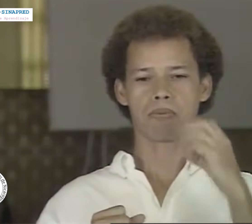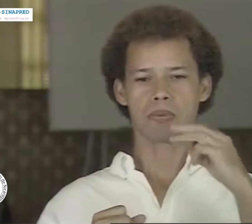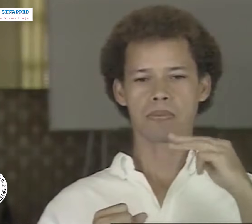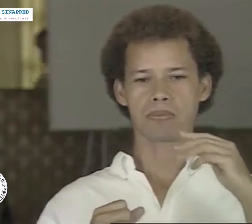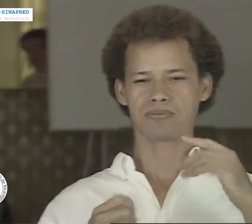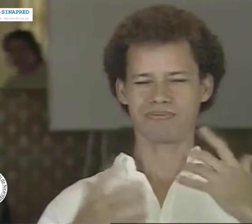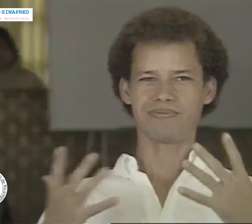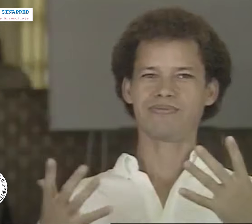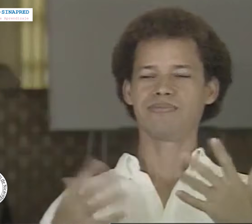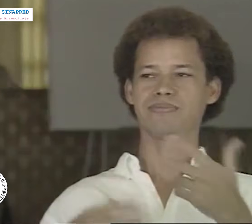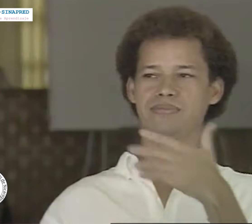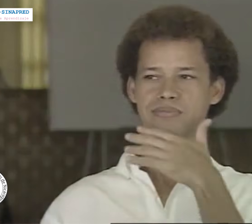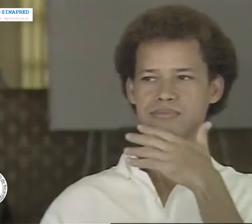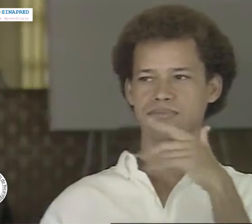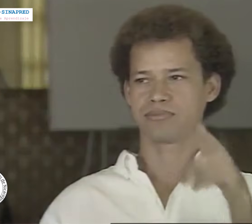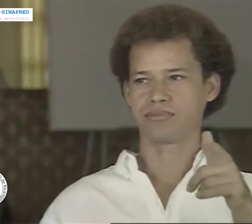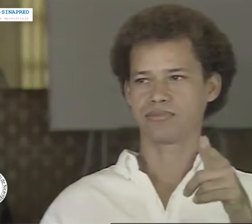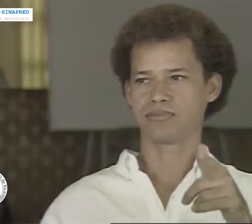propios estudiantes con sus profesores.